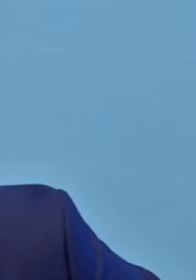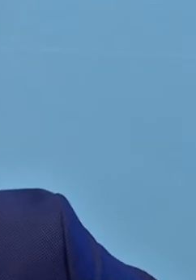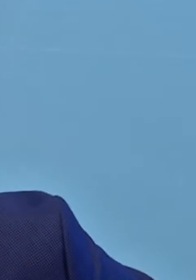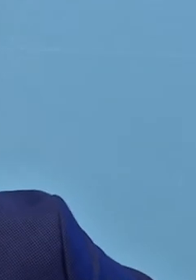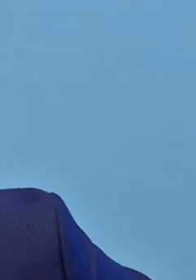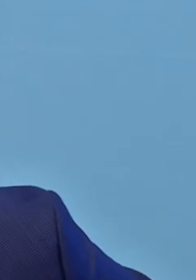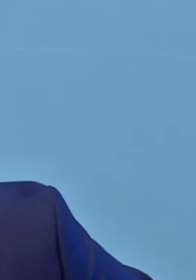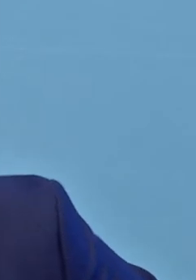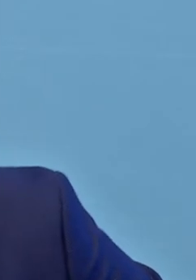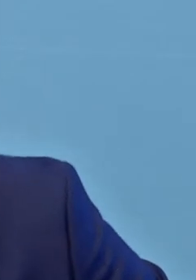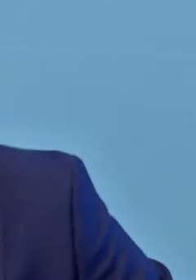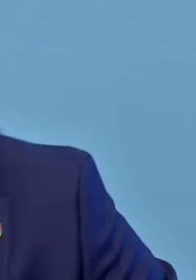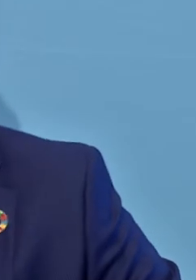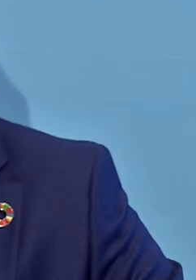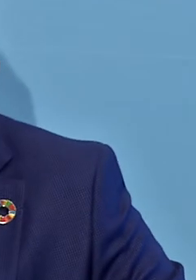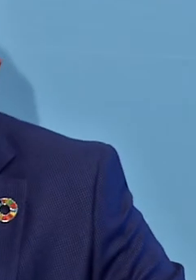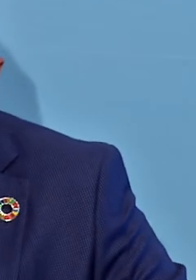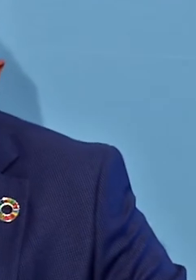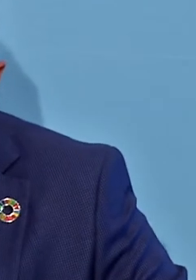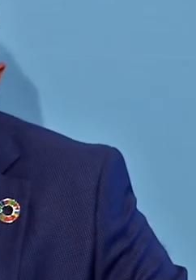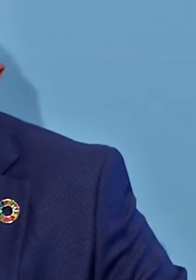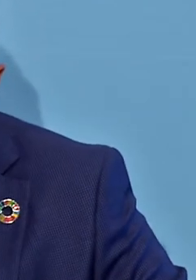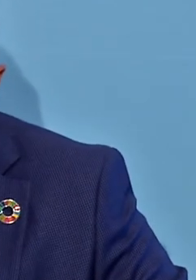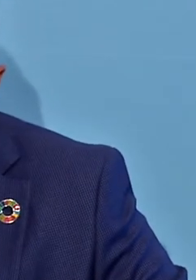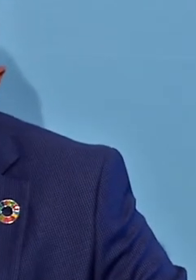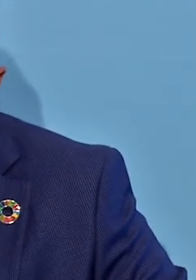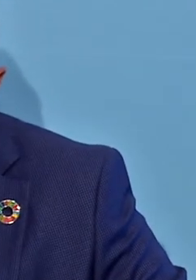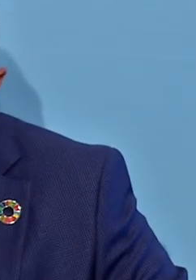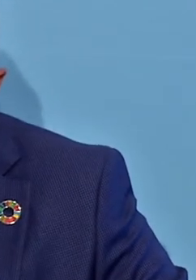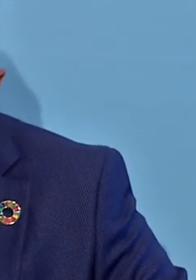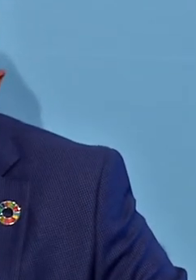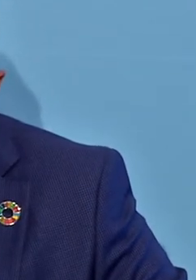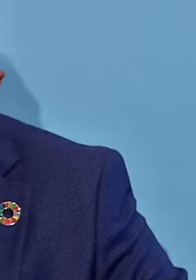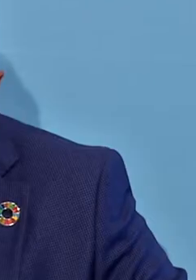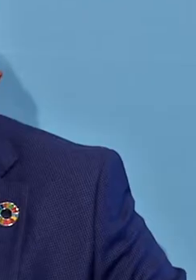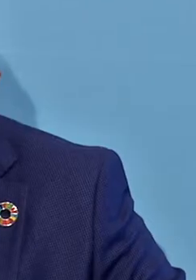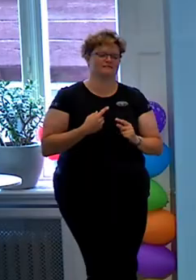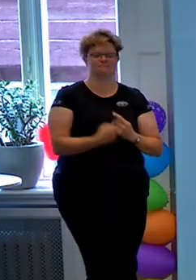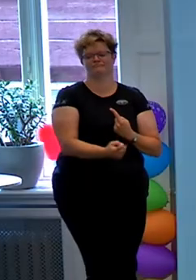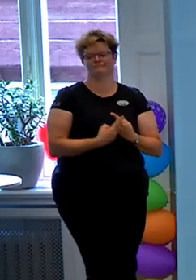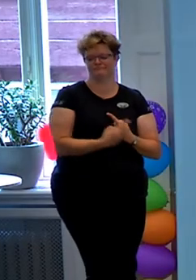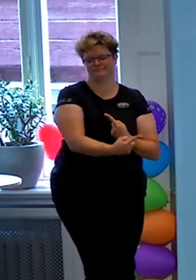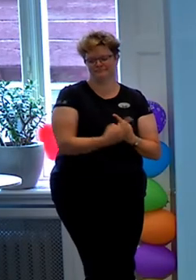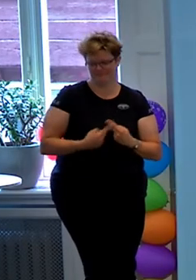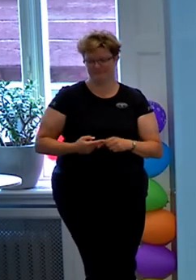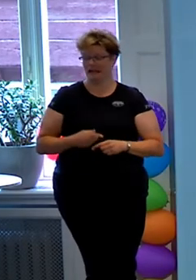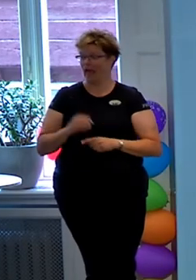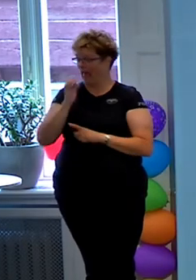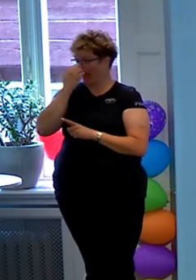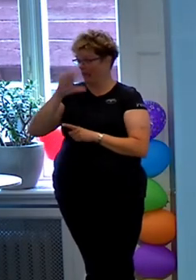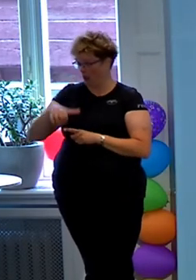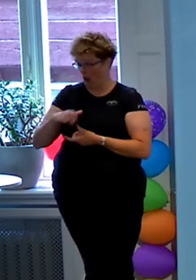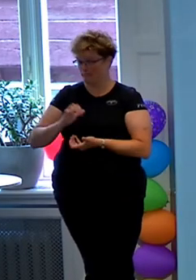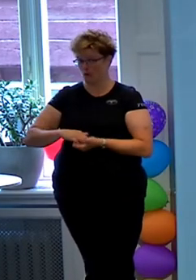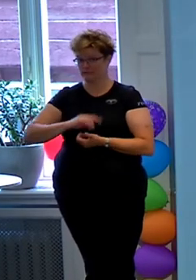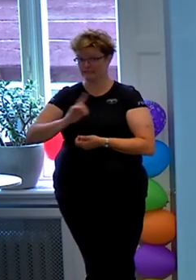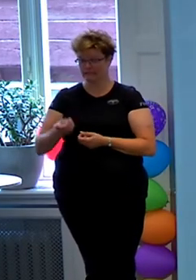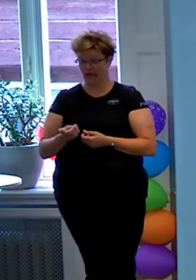Ja. Och där kommer stora fartyg per timme. Men Ängelholm och sen